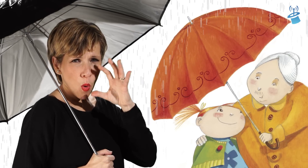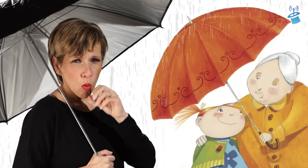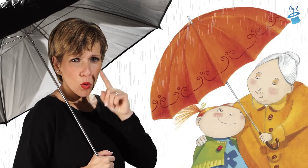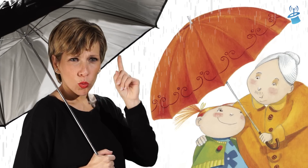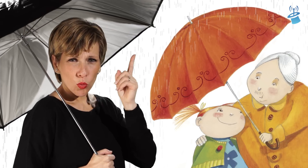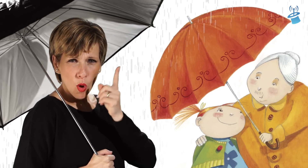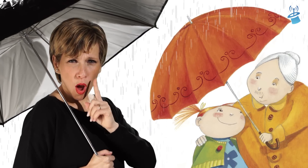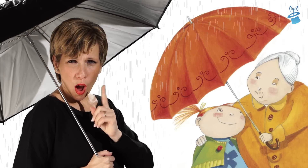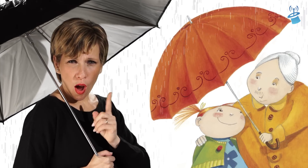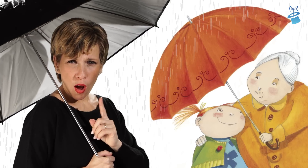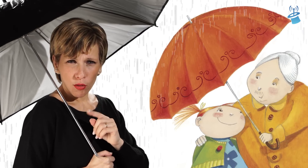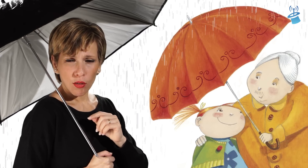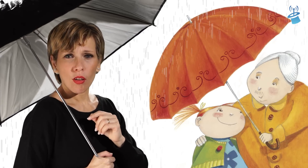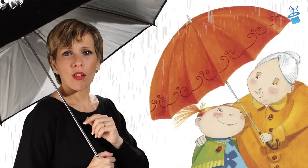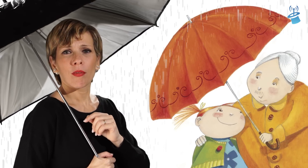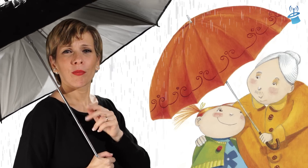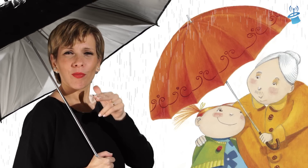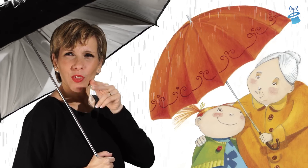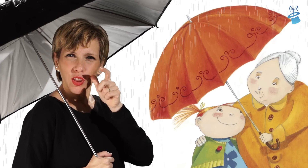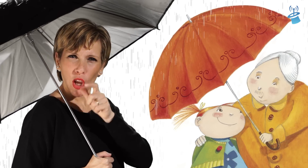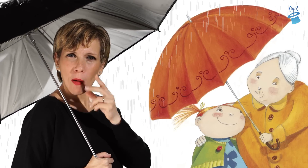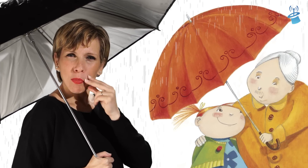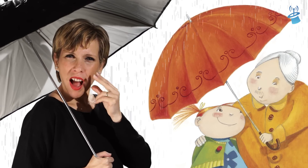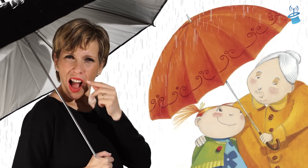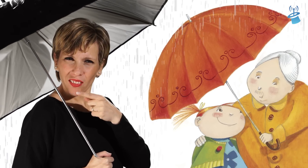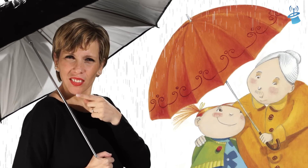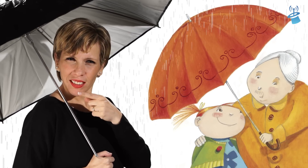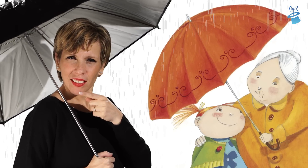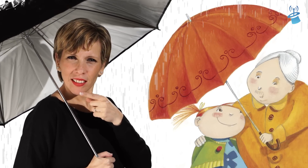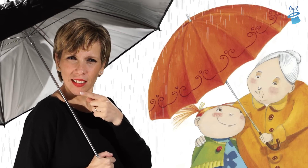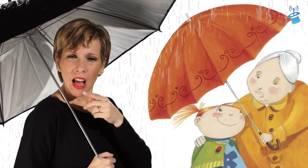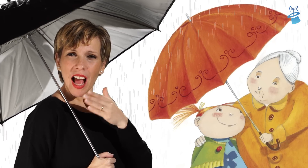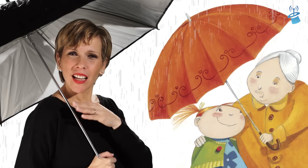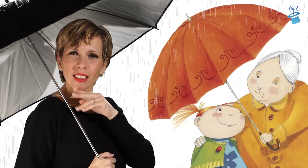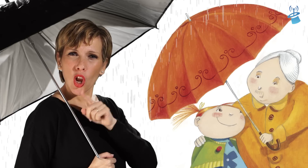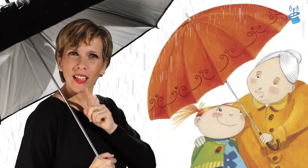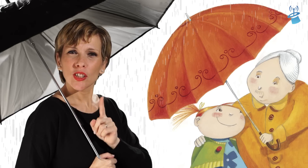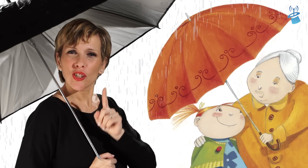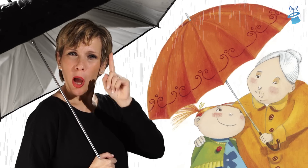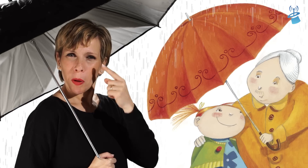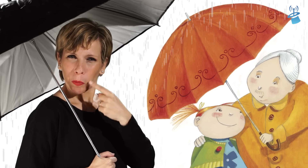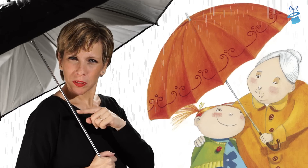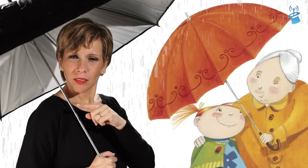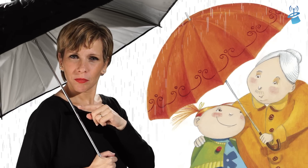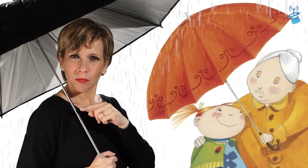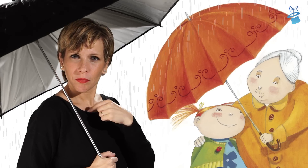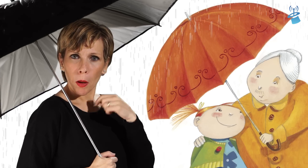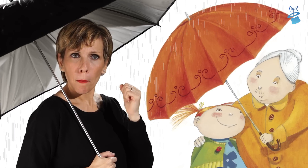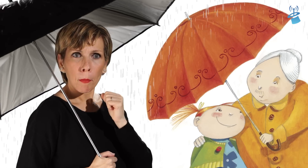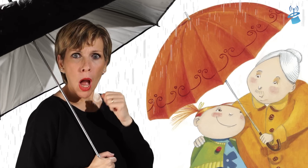Non avrò più paura del buio, dei tuoni e di quella signora coi baffi che abita sopra la